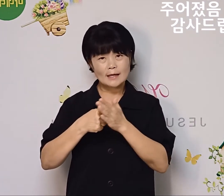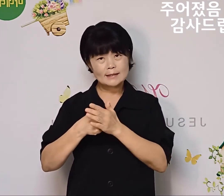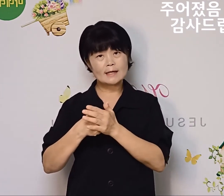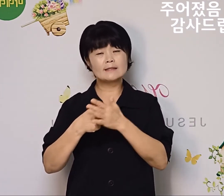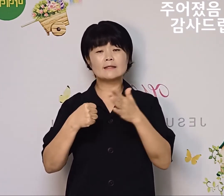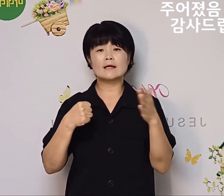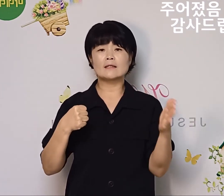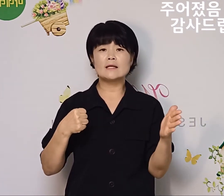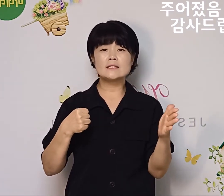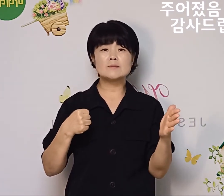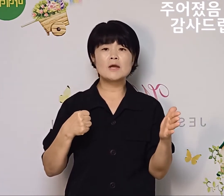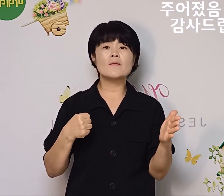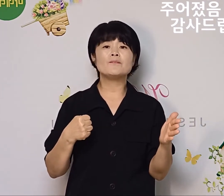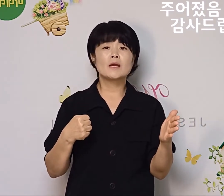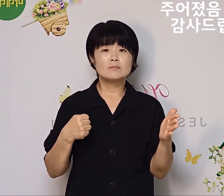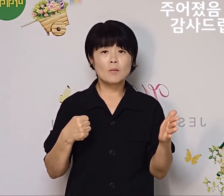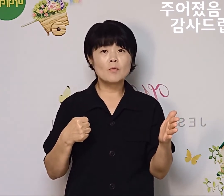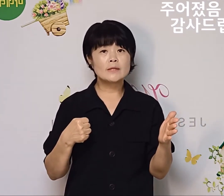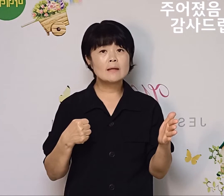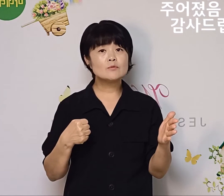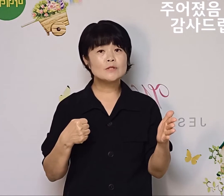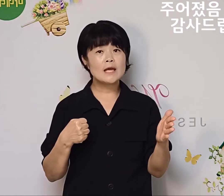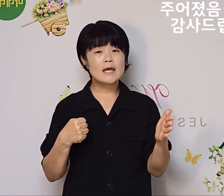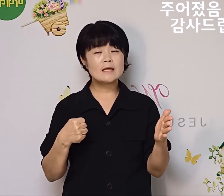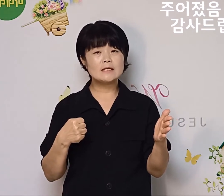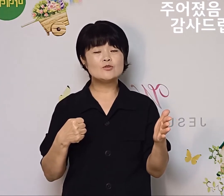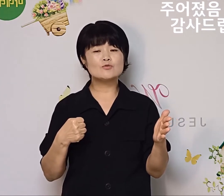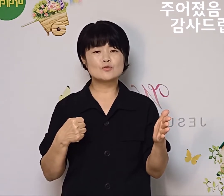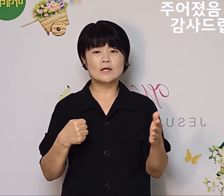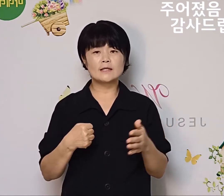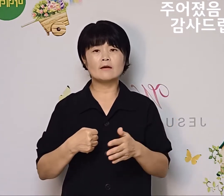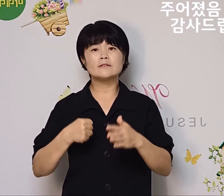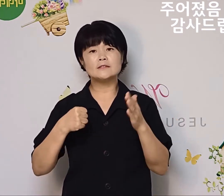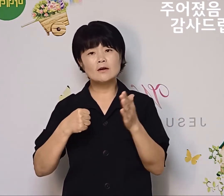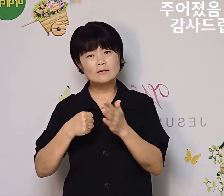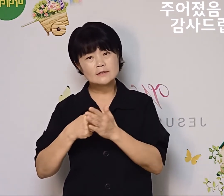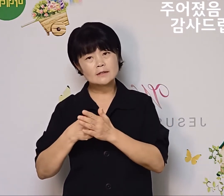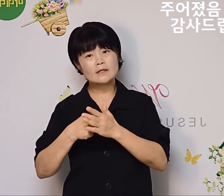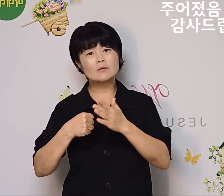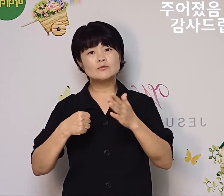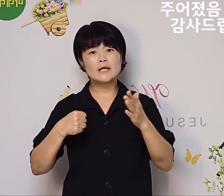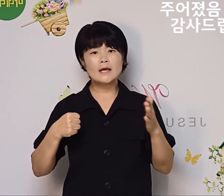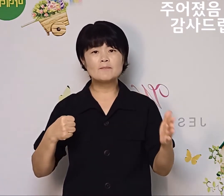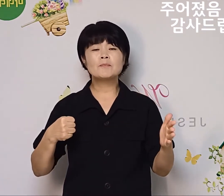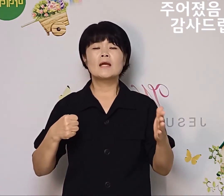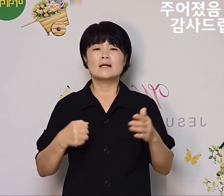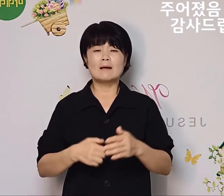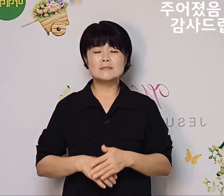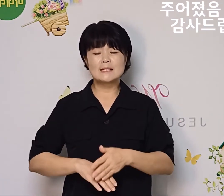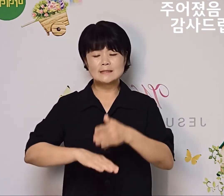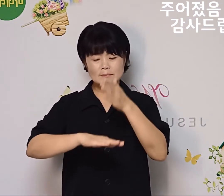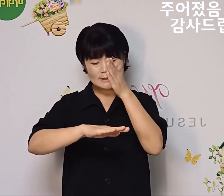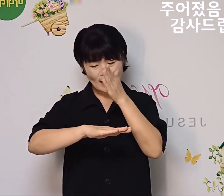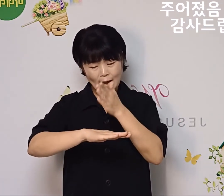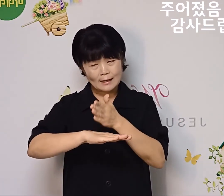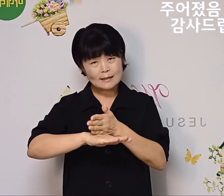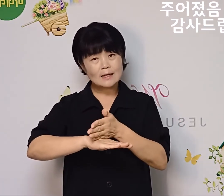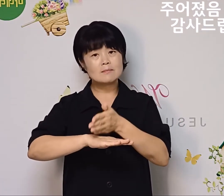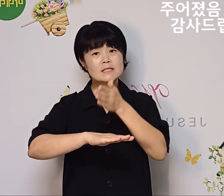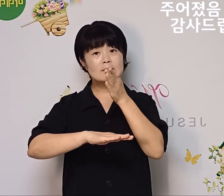갔다가 댔다가 떼시면 뭐뭐 때문에 이유수화가 되거든요. 그래서 때문에 감사드립니다. 아까